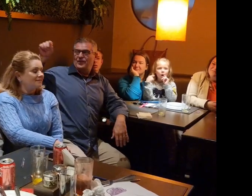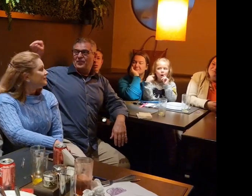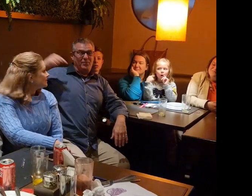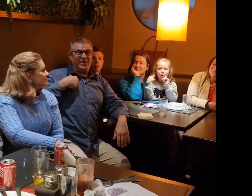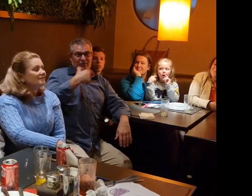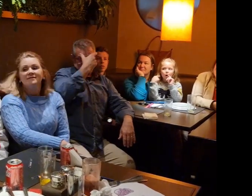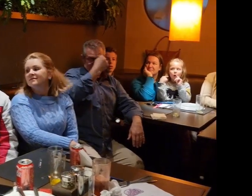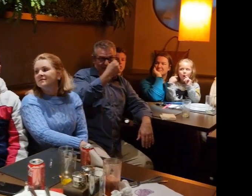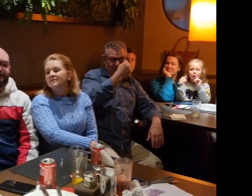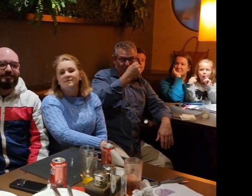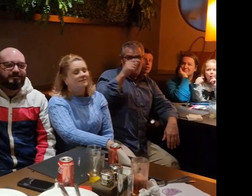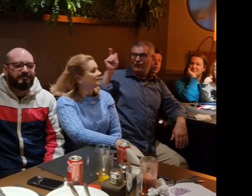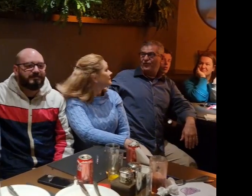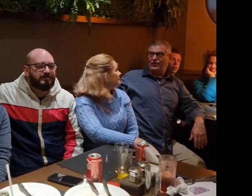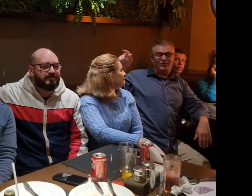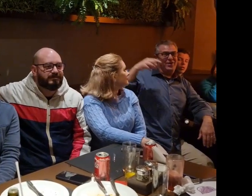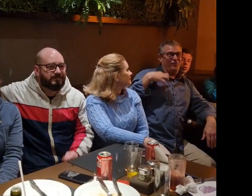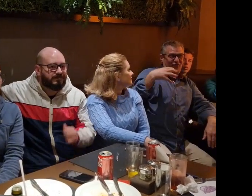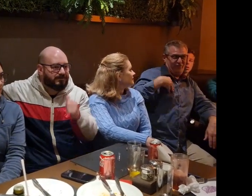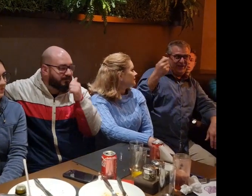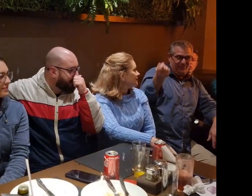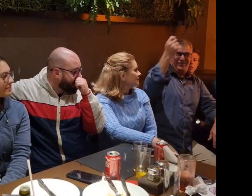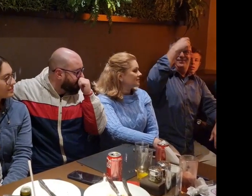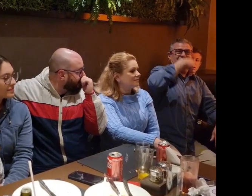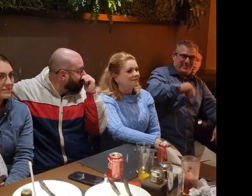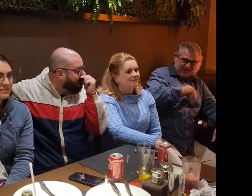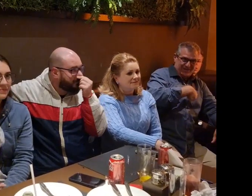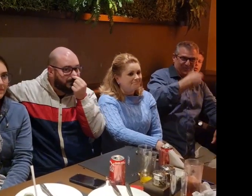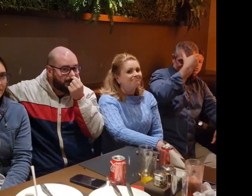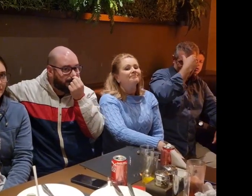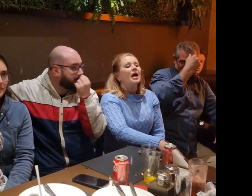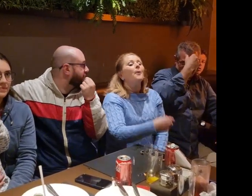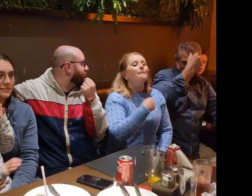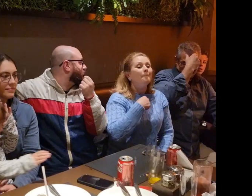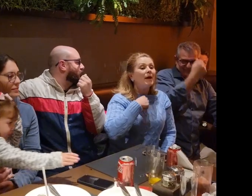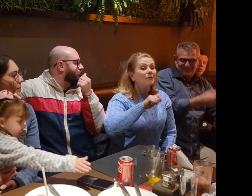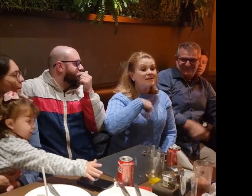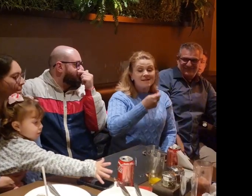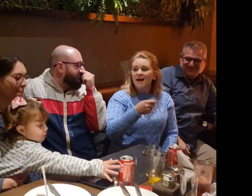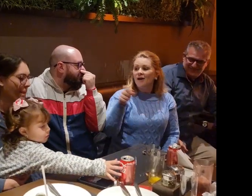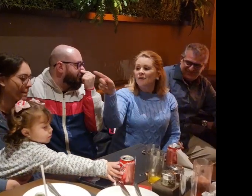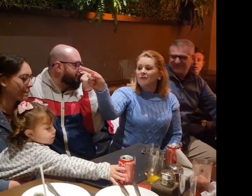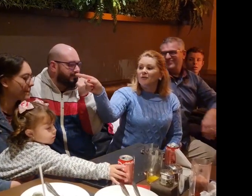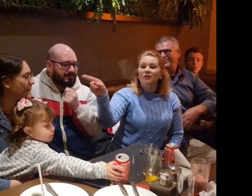Júlia? Ó, meu sinal é esse aqui. Que bom.